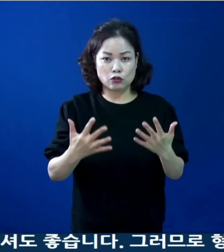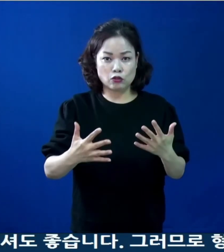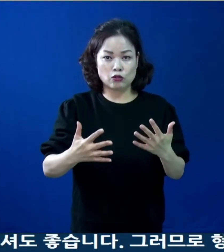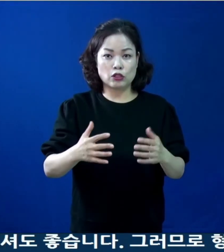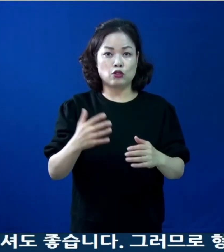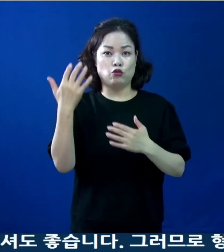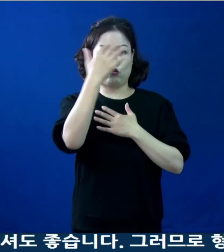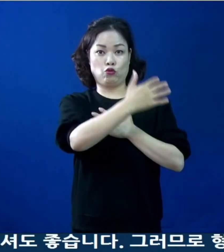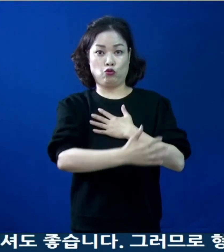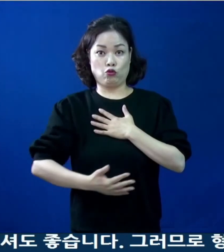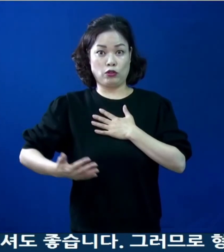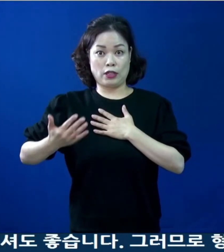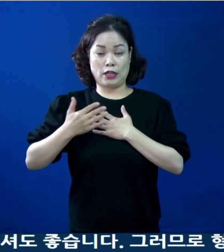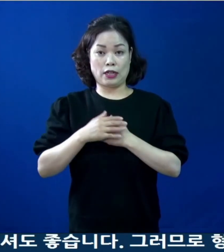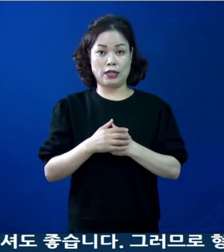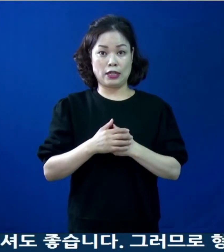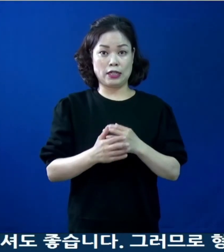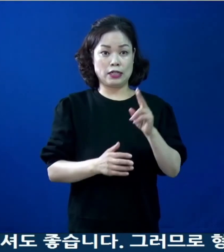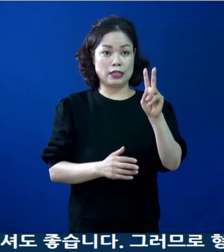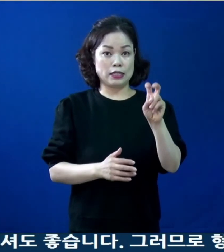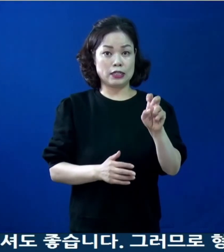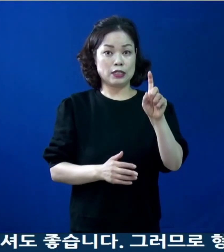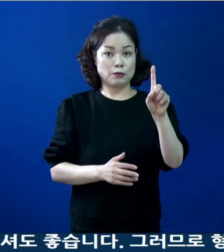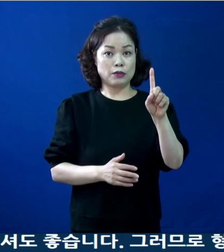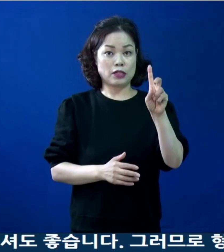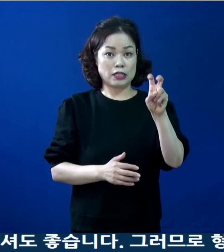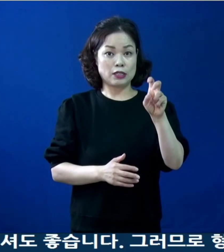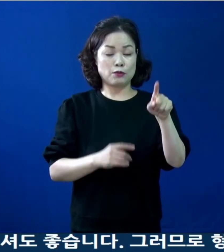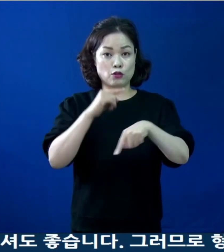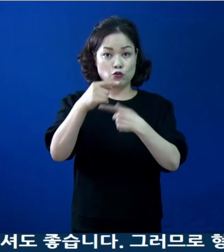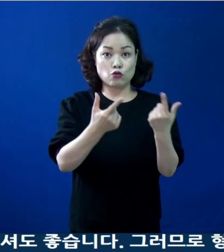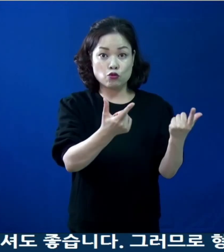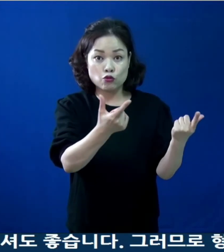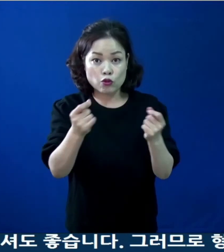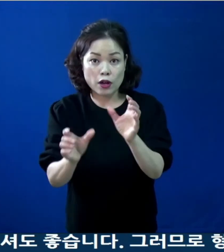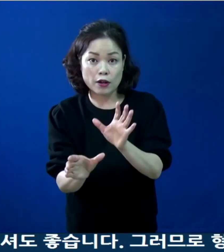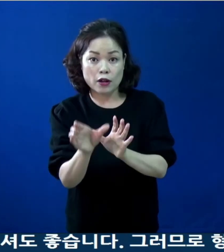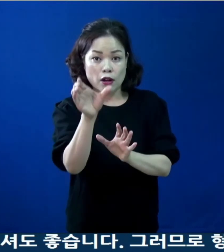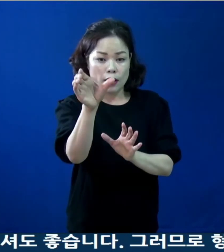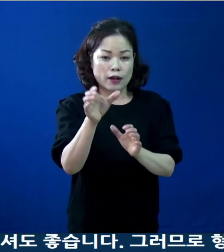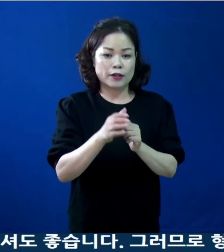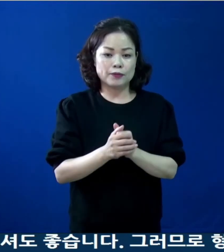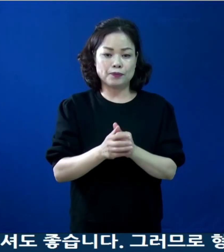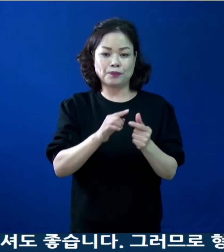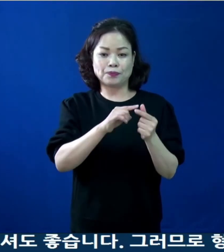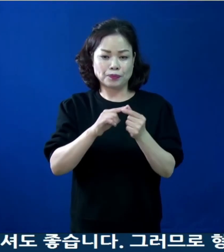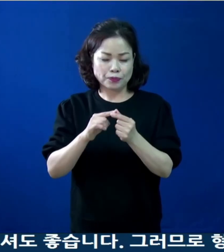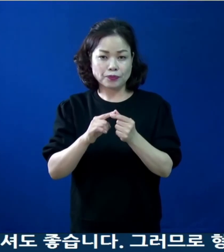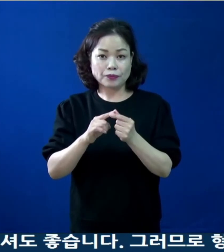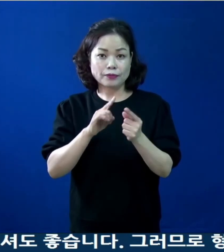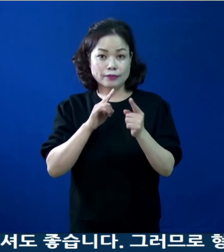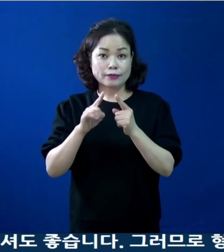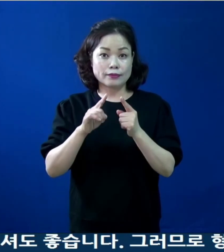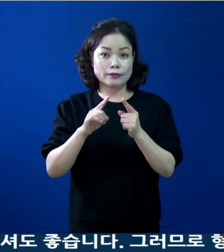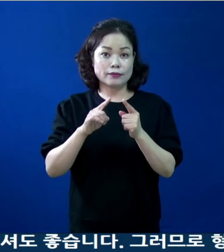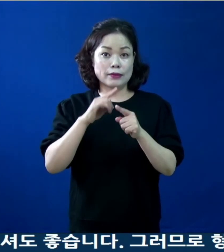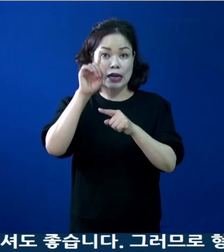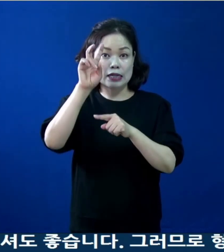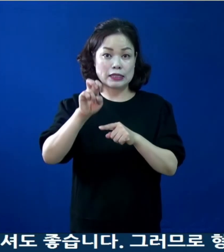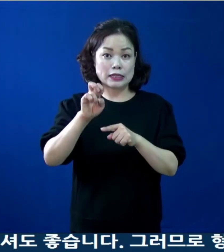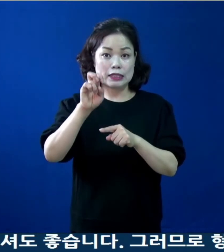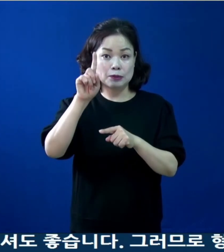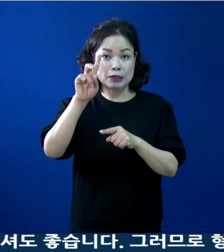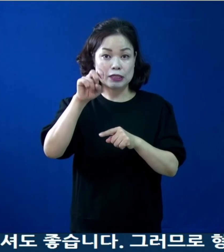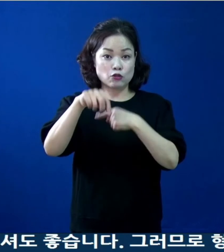육체니라. 자, 21절하고 22절은 같이 봤으면 좋겠습니다. 자막도 올려주시고요. 자막으로 보시던 말씀 읽으시던 같이 한번 21절